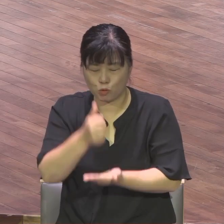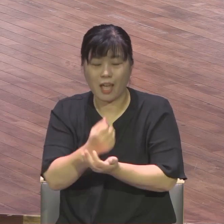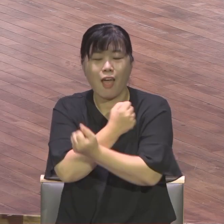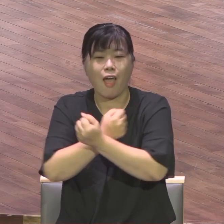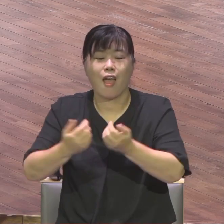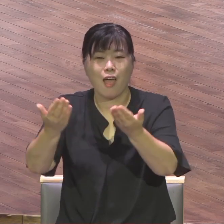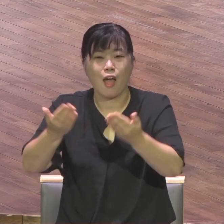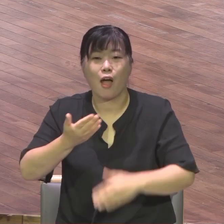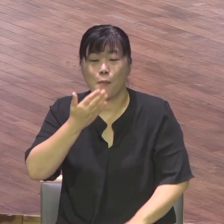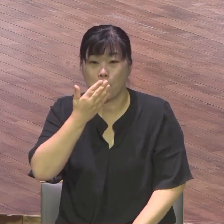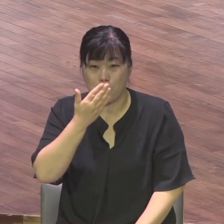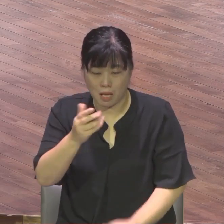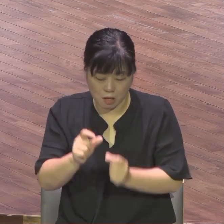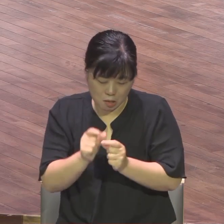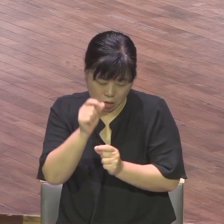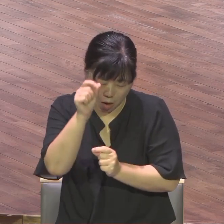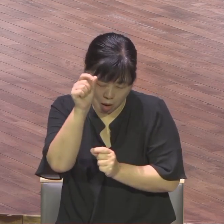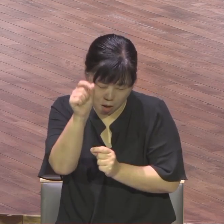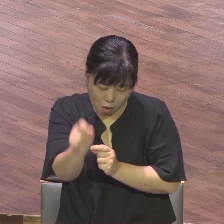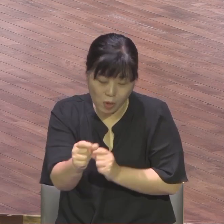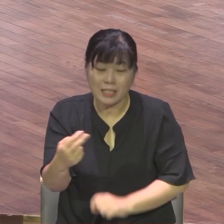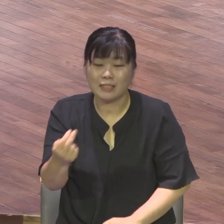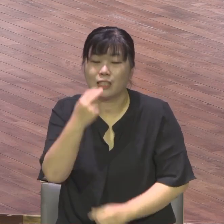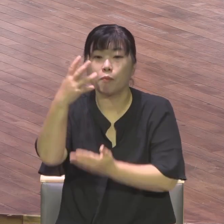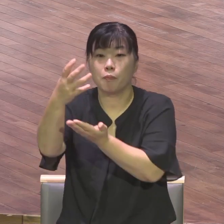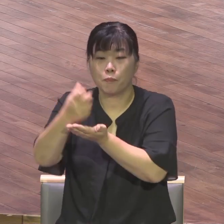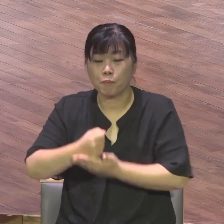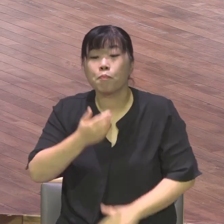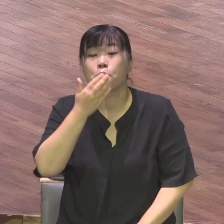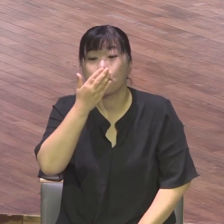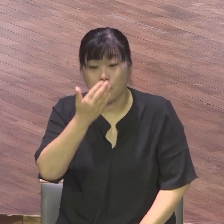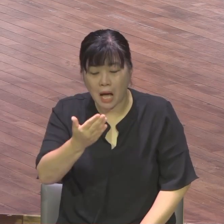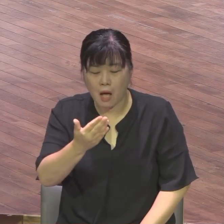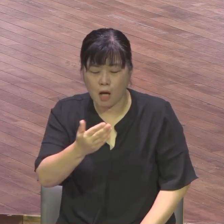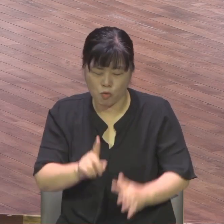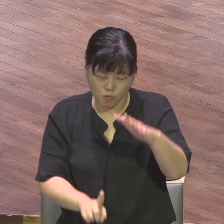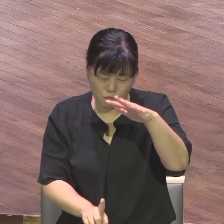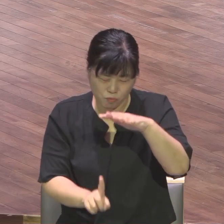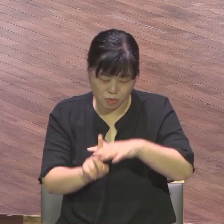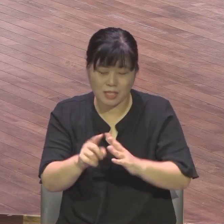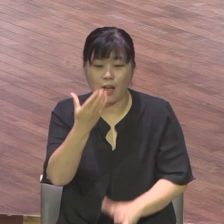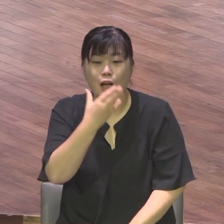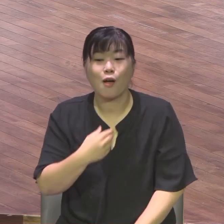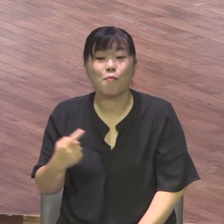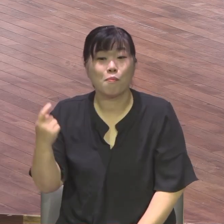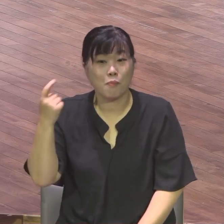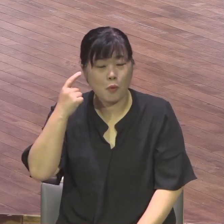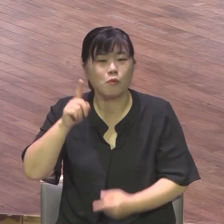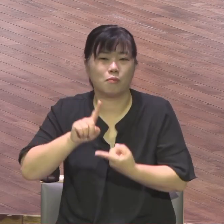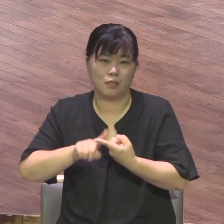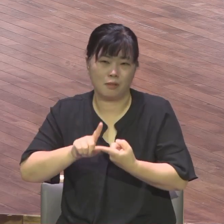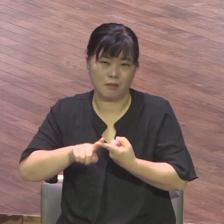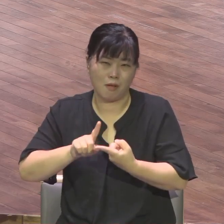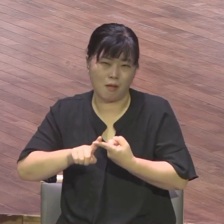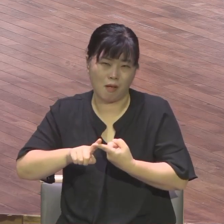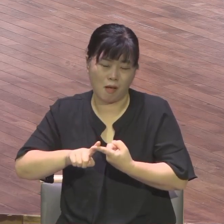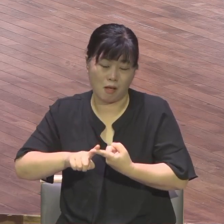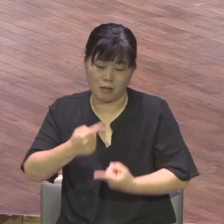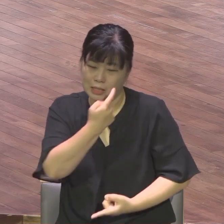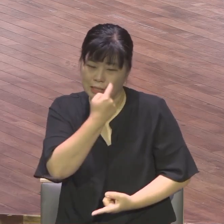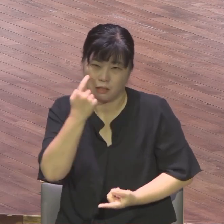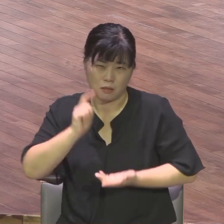사함을 받고 영원한 생명을 얻는다는 유일성의 이 복음을 그렇게 이